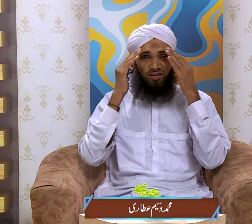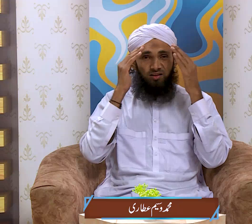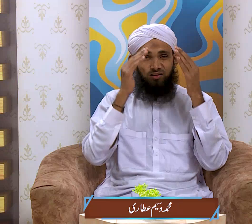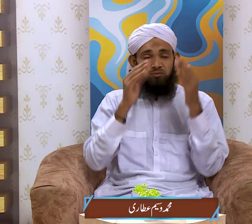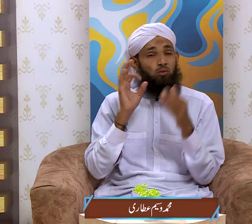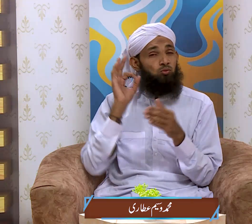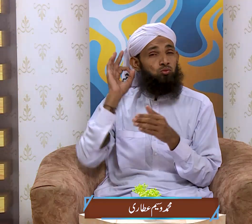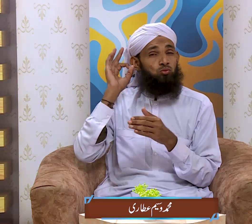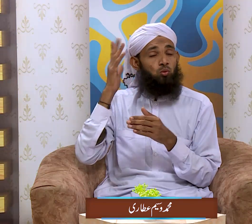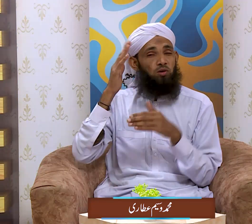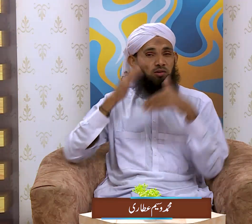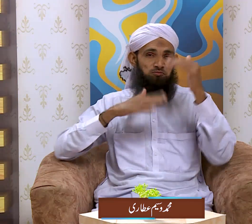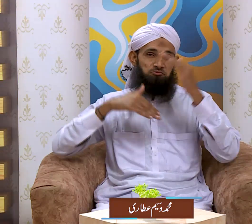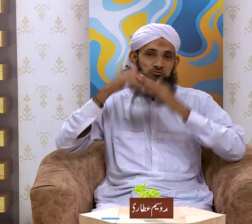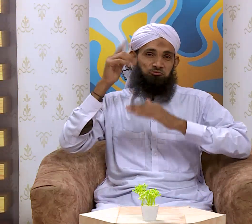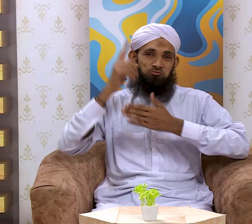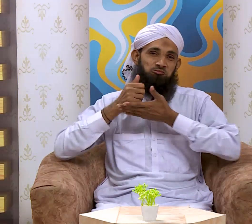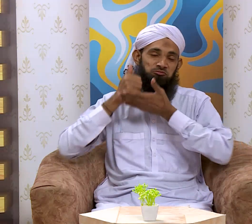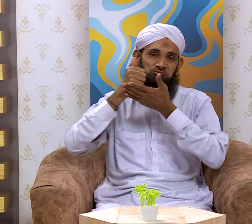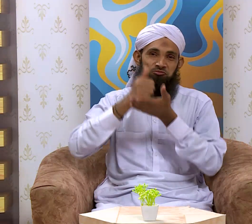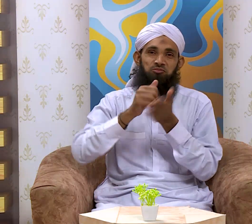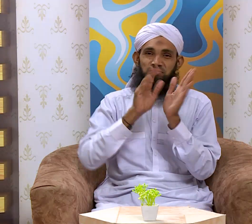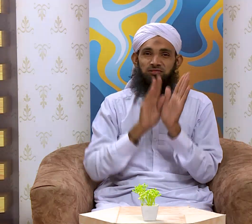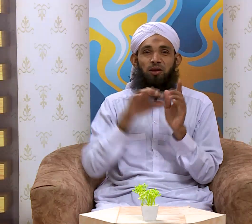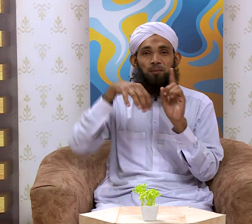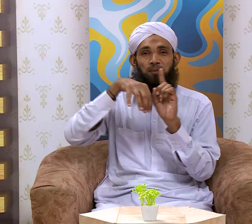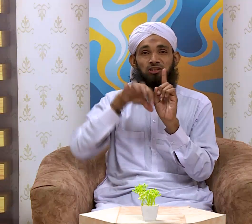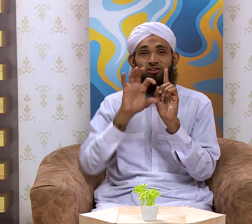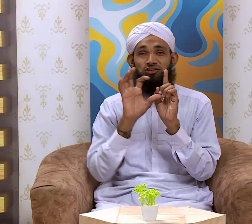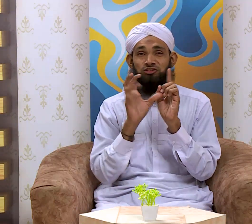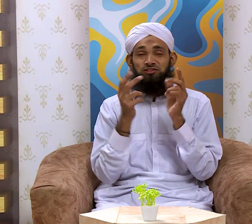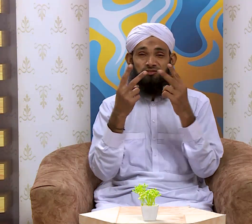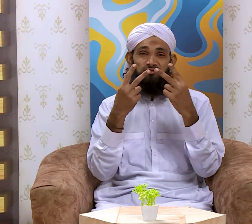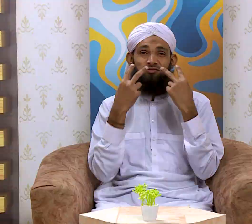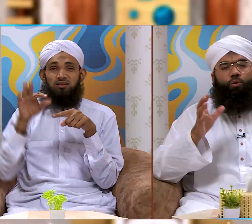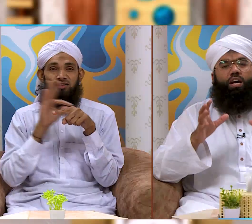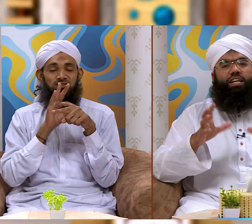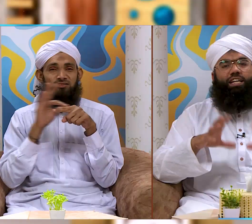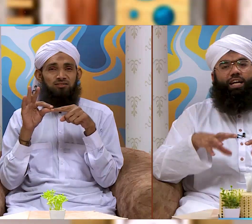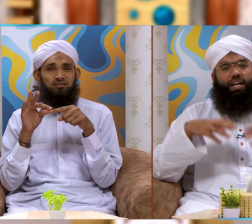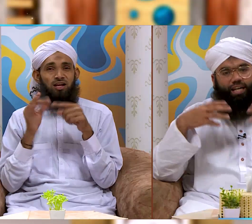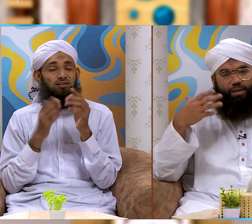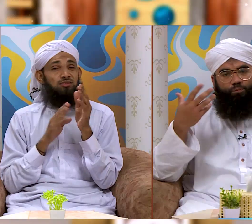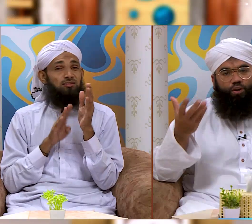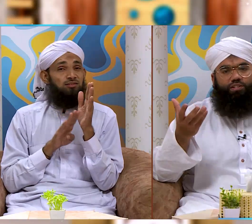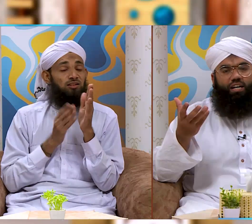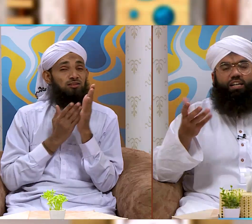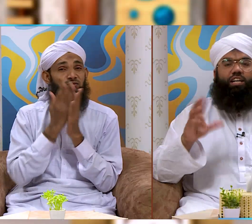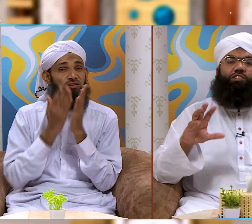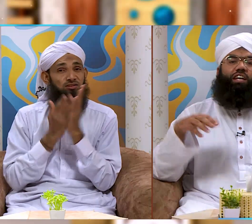ایسی عظمت اور شان عطا فرمائی ہے۔ مدنی چینل کے ناظرین، یہ معجزہ معراج گویا کہ یہ ایک معجزہ، اس کے